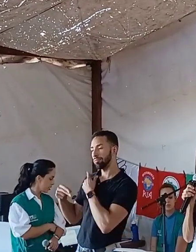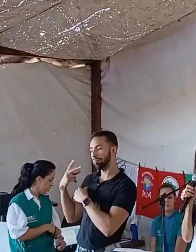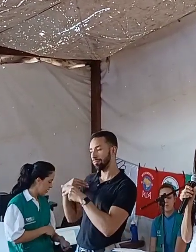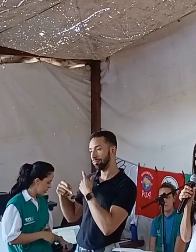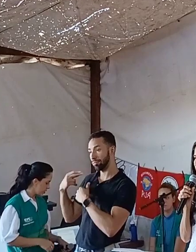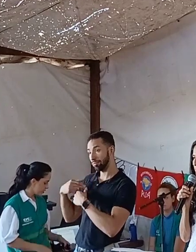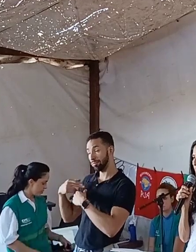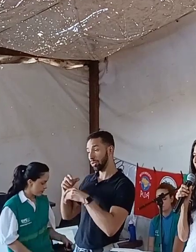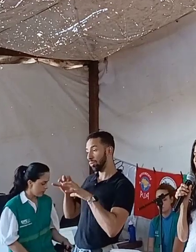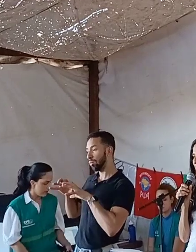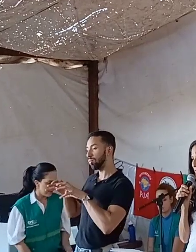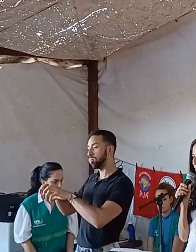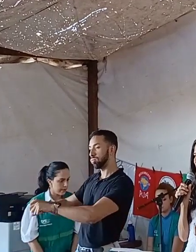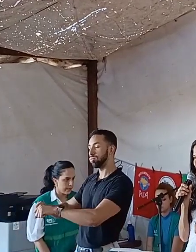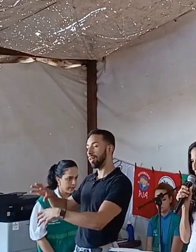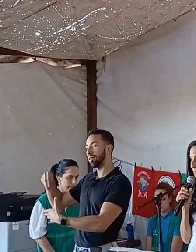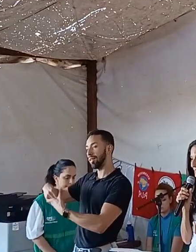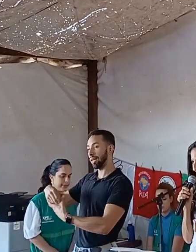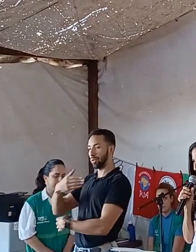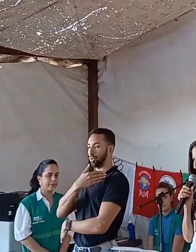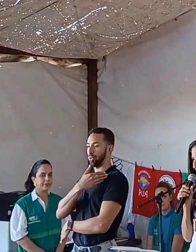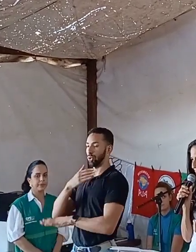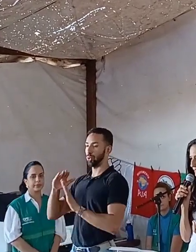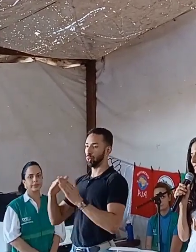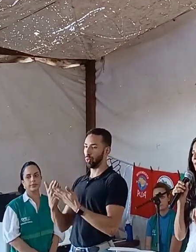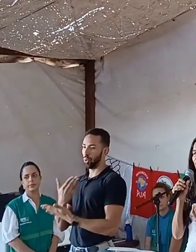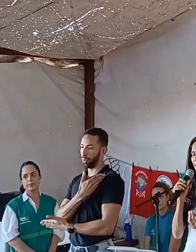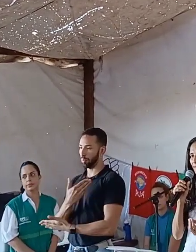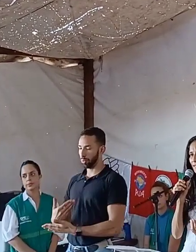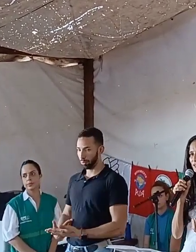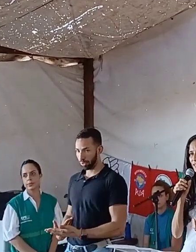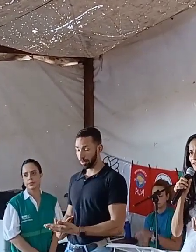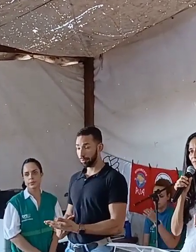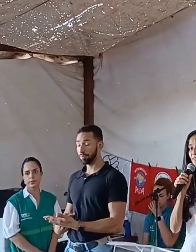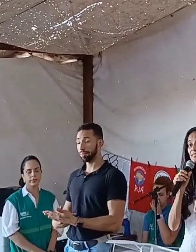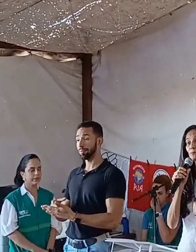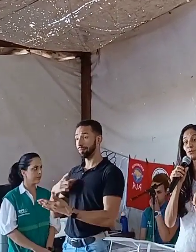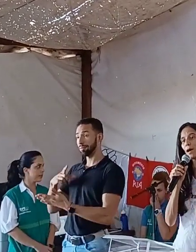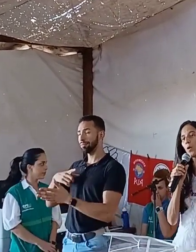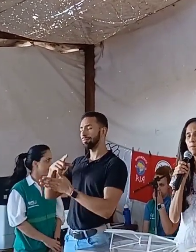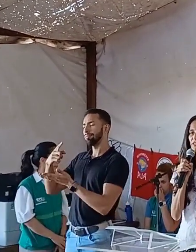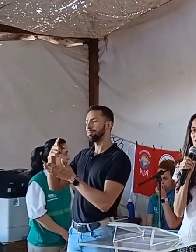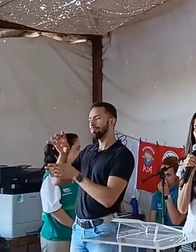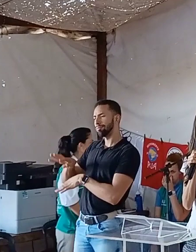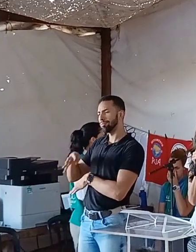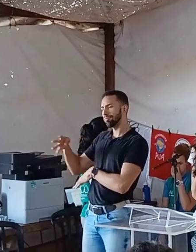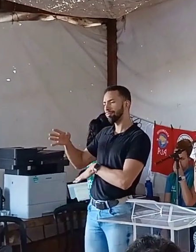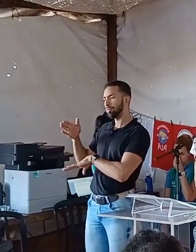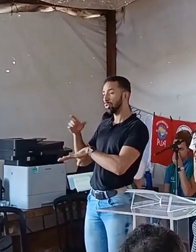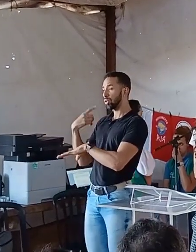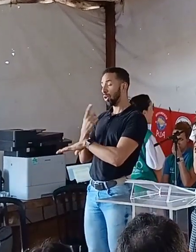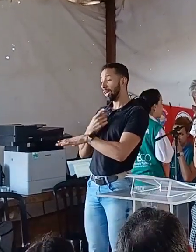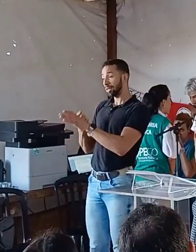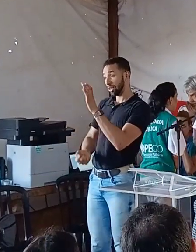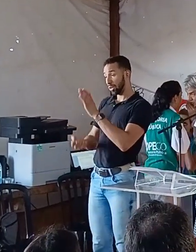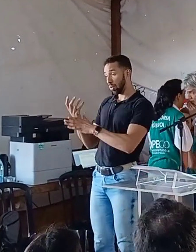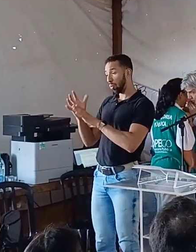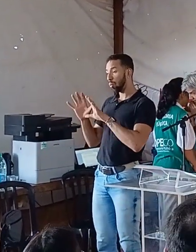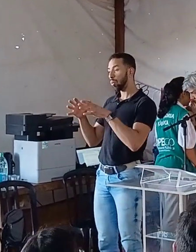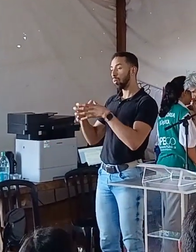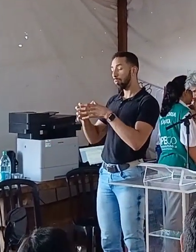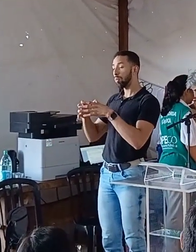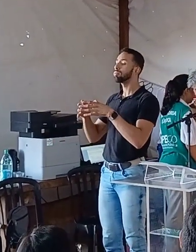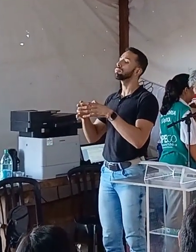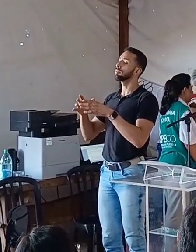estavam ocupando as escolas públicas. E naquela agenda fizemos uma comitiva de defensores de